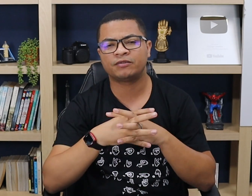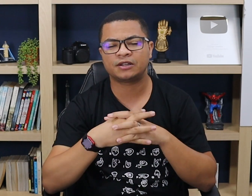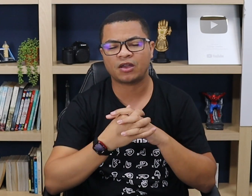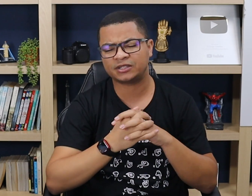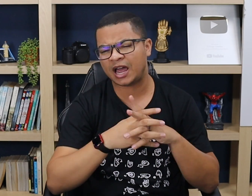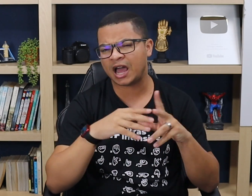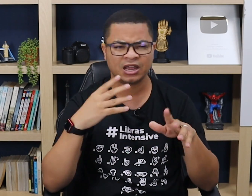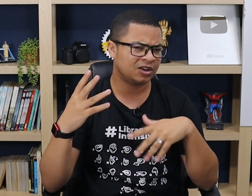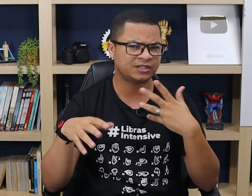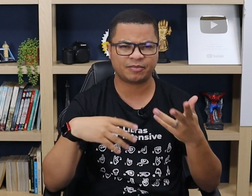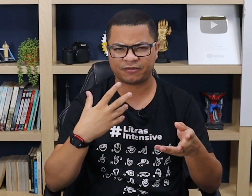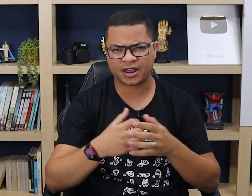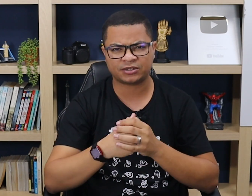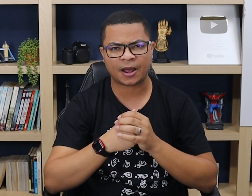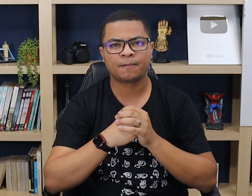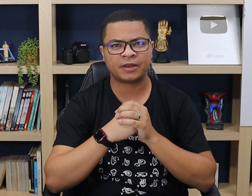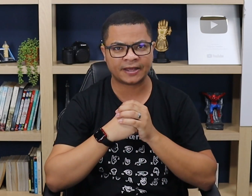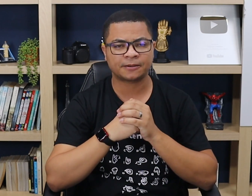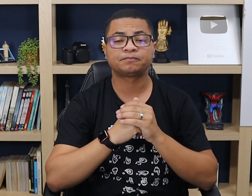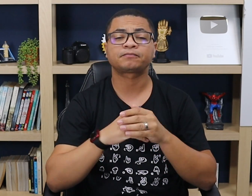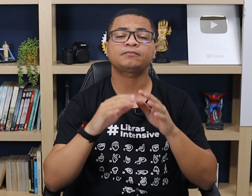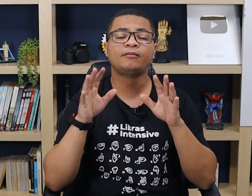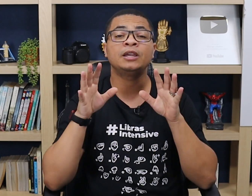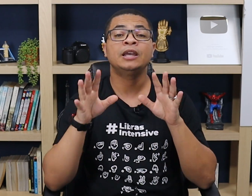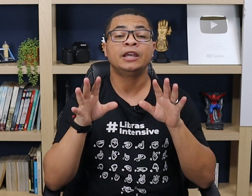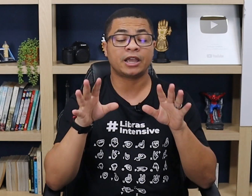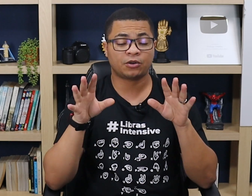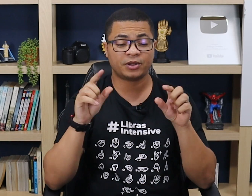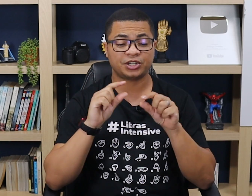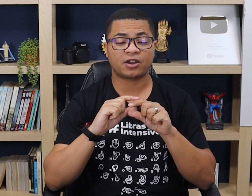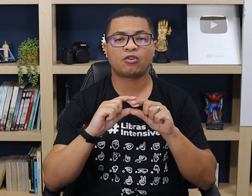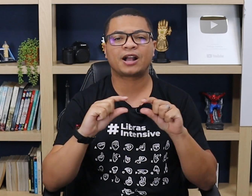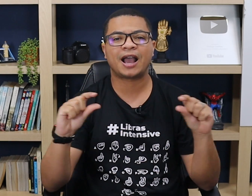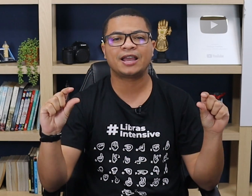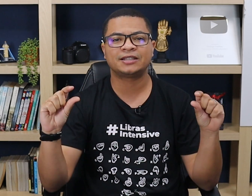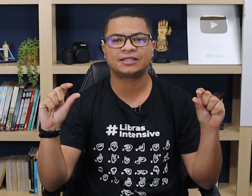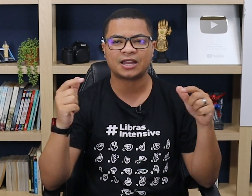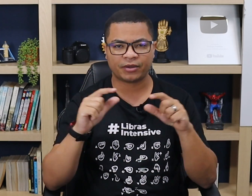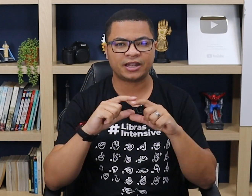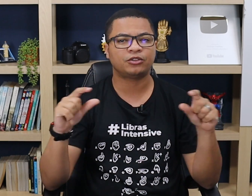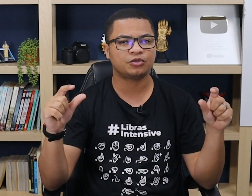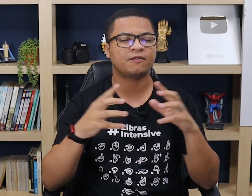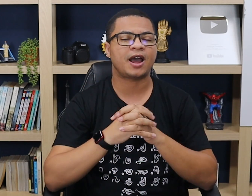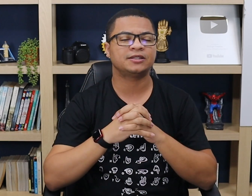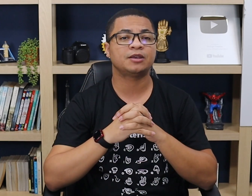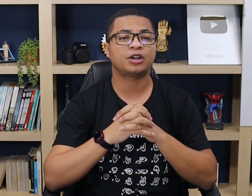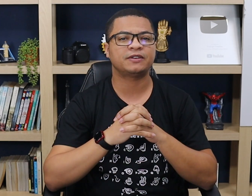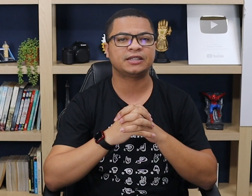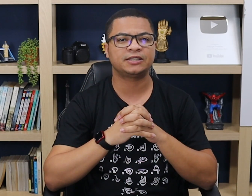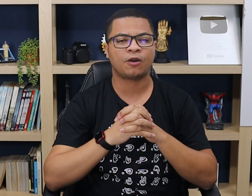aí você vai usar Você prefere usar beleza E aí como a gente vai colocar esse sinal aí dentro de uma frase você pode fazer assim